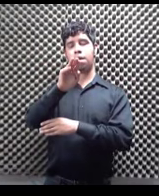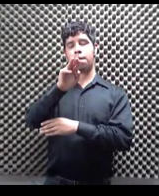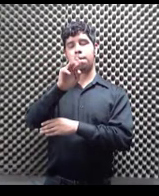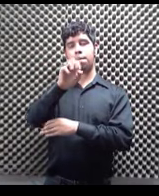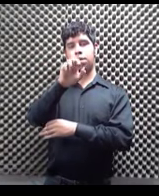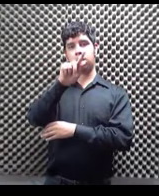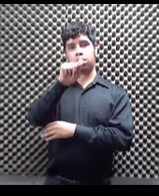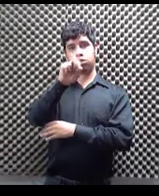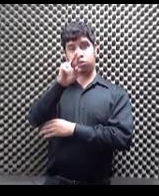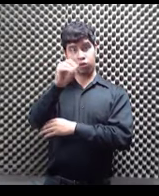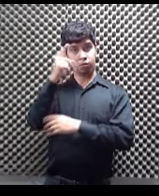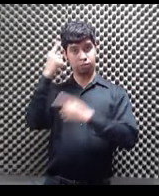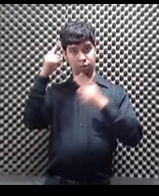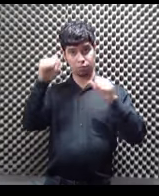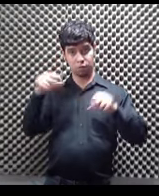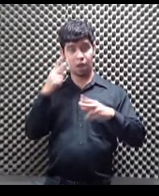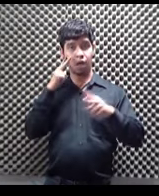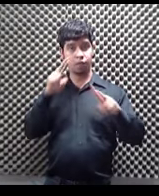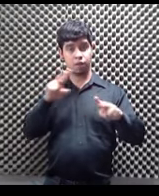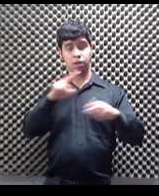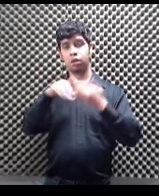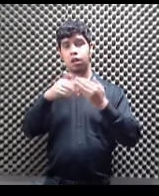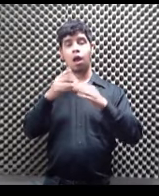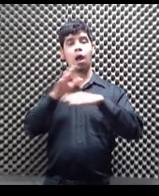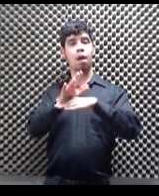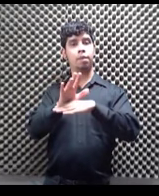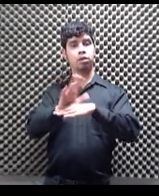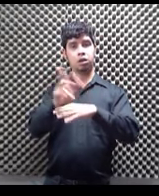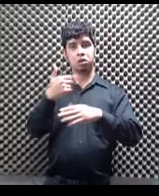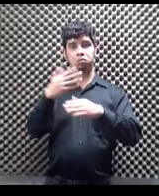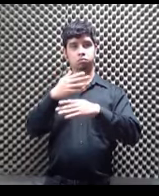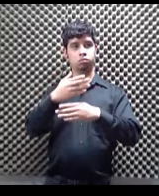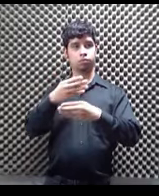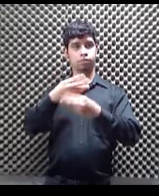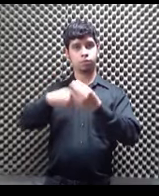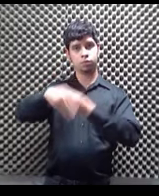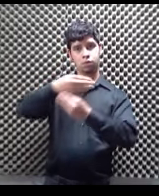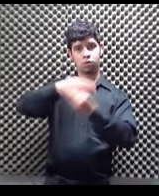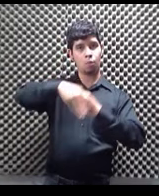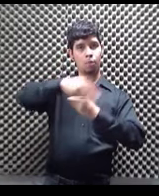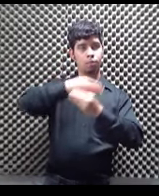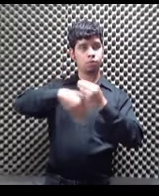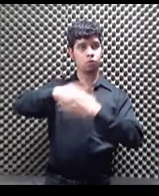hasta el cine metro para la, poder exacto, ver la película y compartir. Sí, pero los actores, los